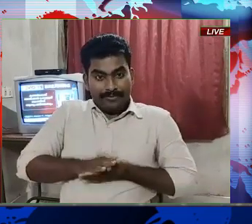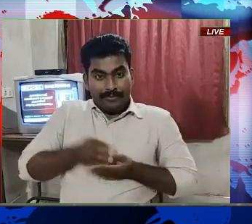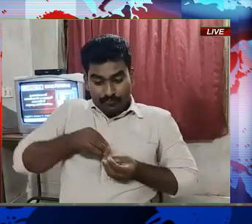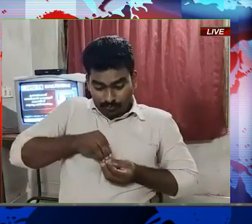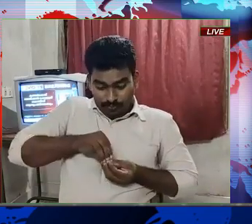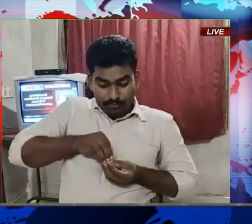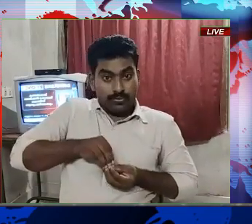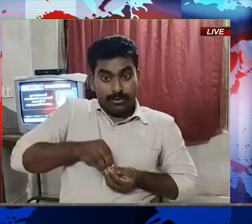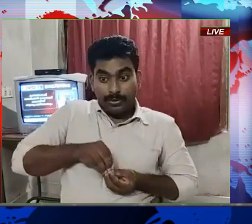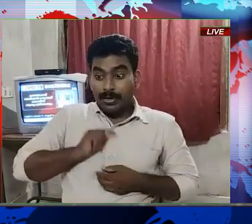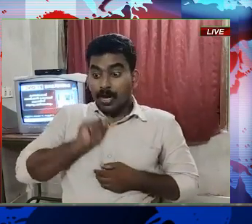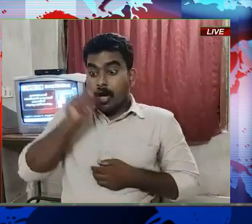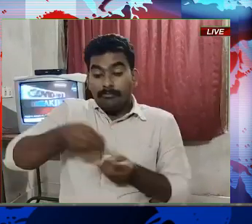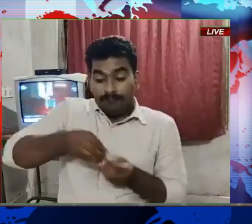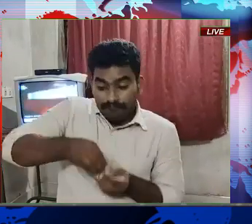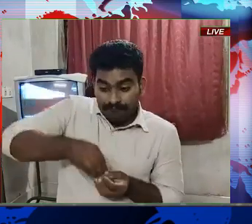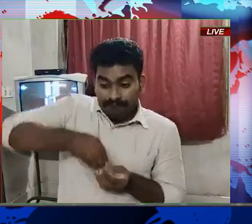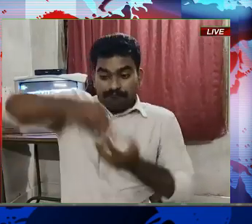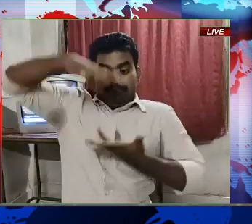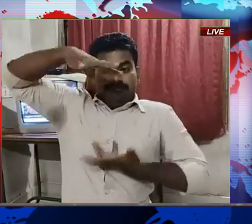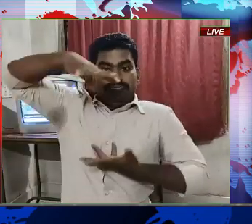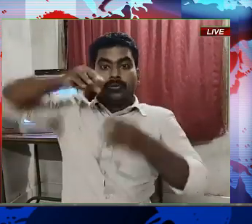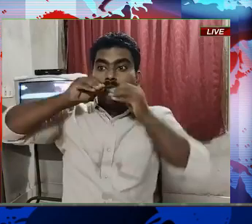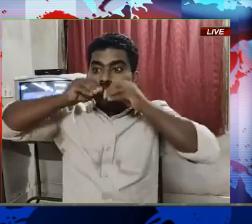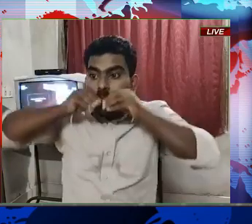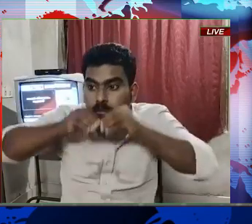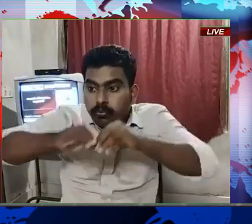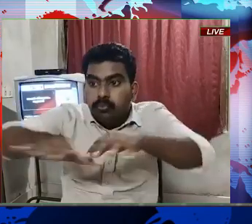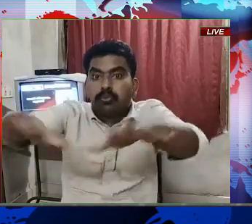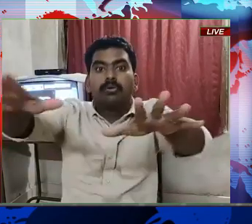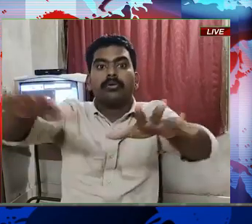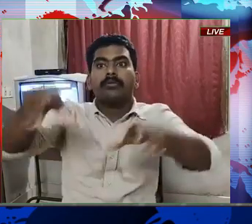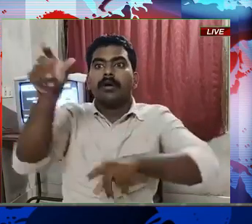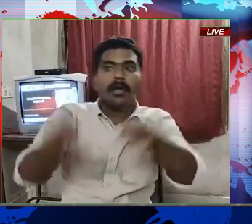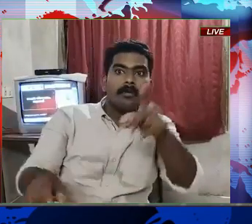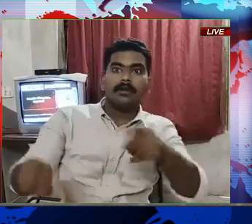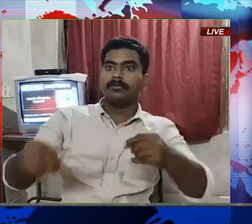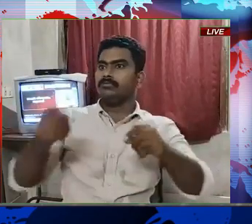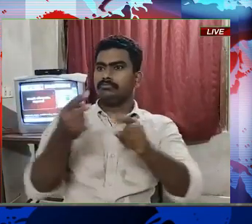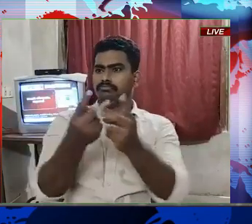ശ്രദ്ധയിൽ ആ കാര്യങ്ങൾ ഉണ്ടായിരുന്നു. അതുമായി ബന്ധപ്പെട്ട നടപടികളും നമ്മൾ സ്വീകരിച്ചിട്ടുണ്ട്.